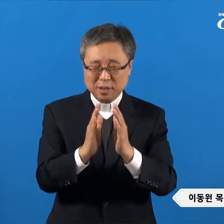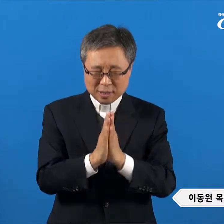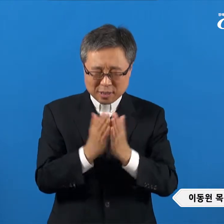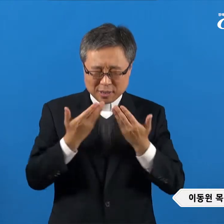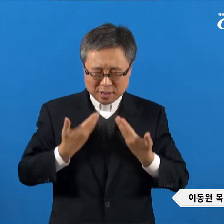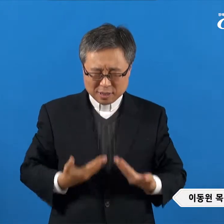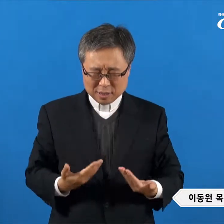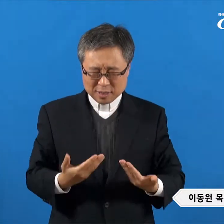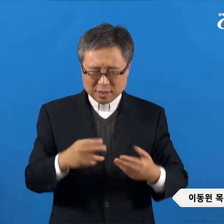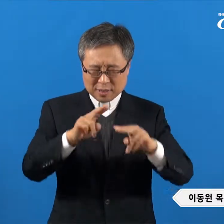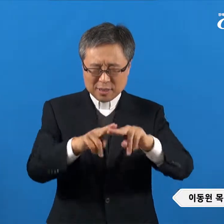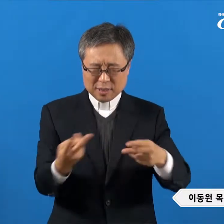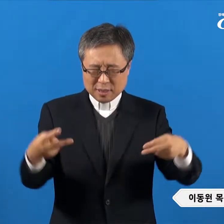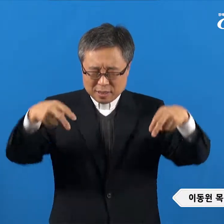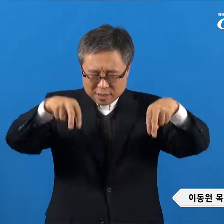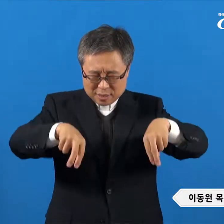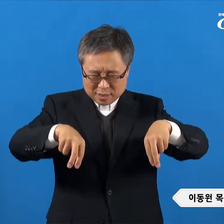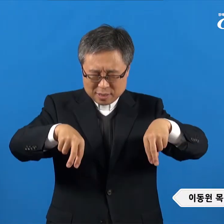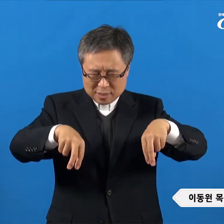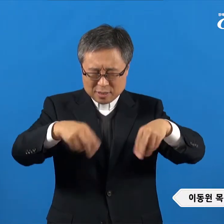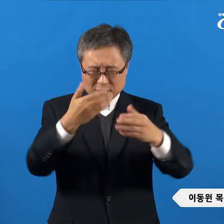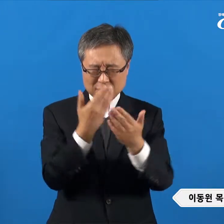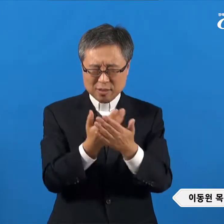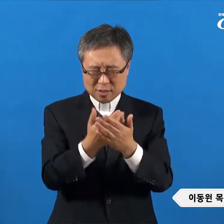조용히 자리에서 일어나서 함께 기도하시겠습니다.